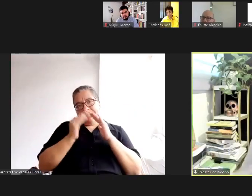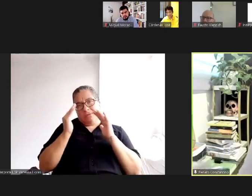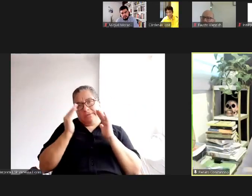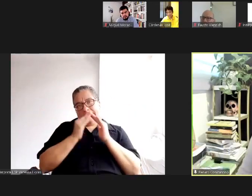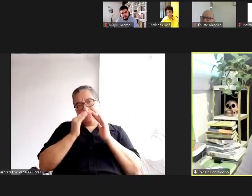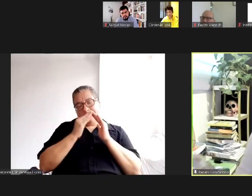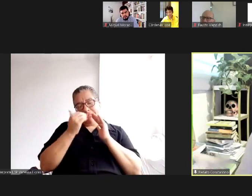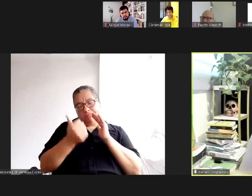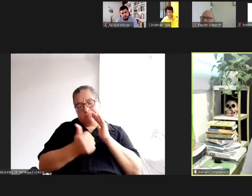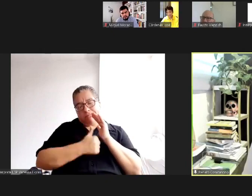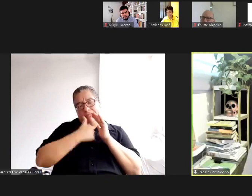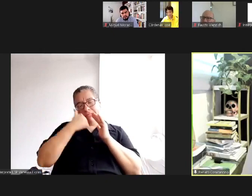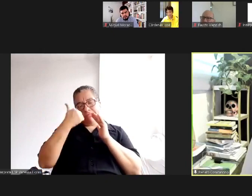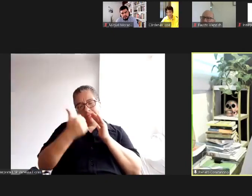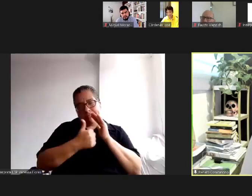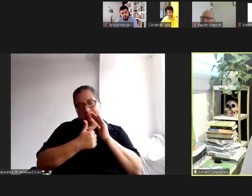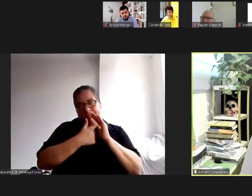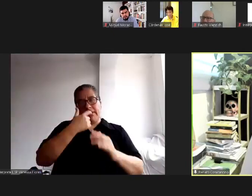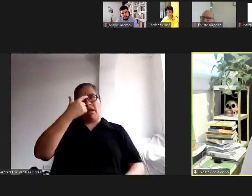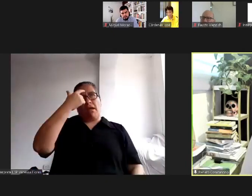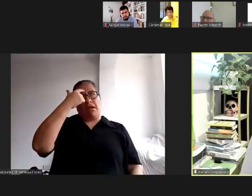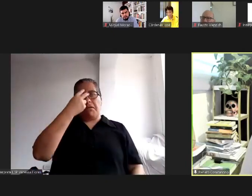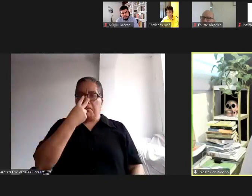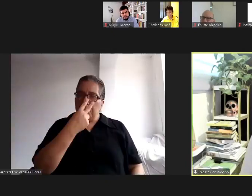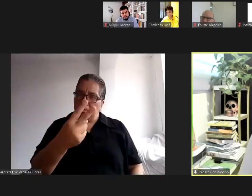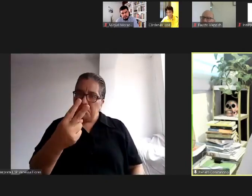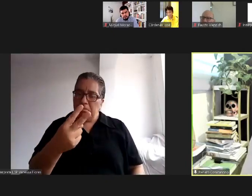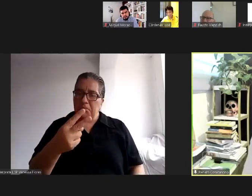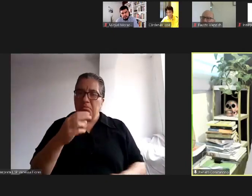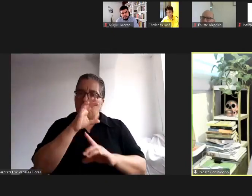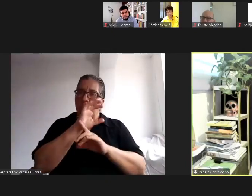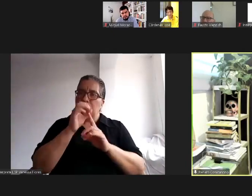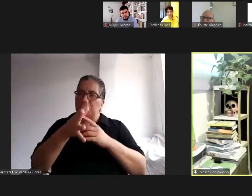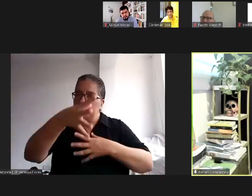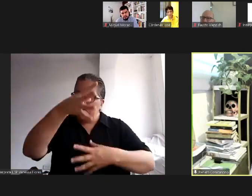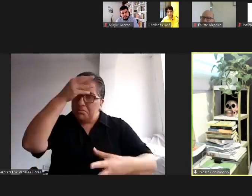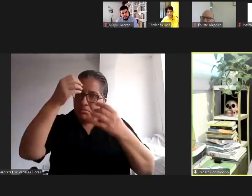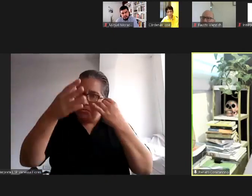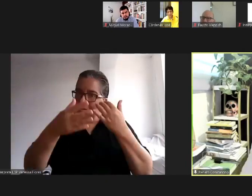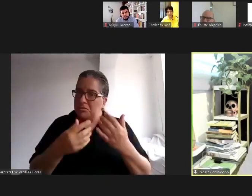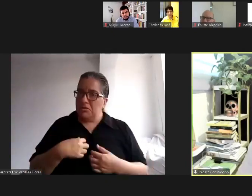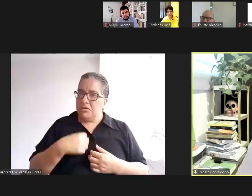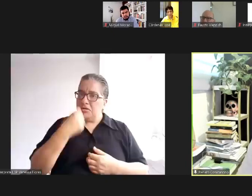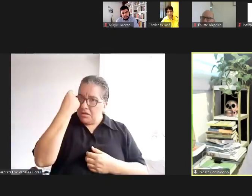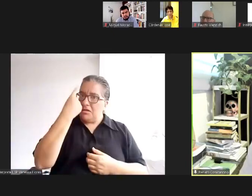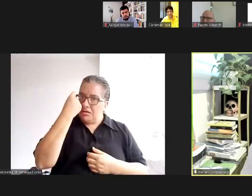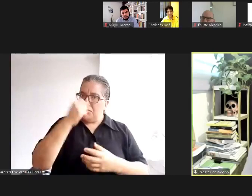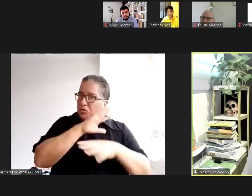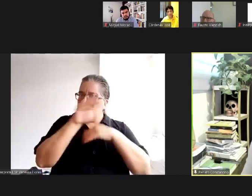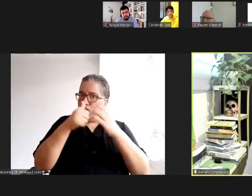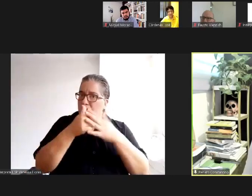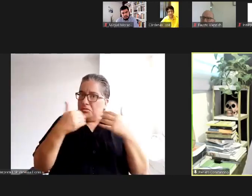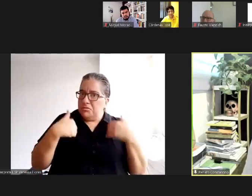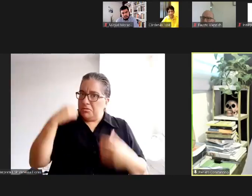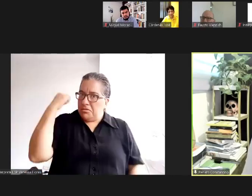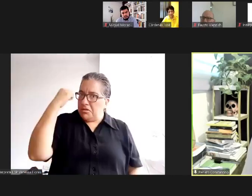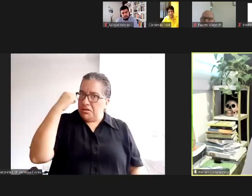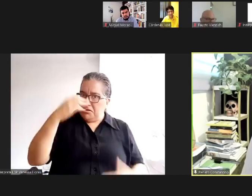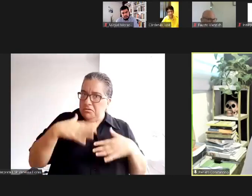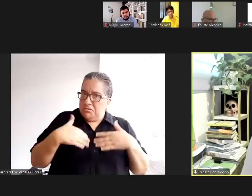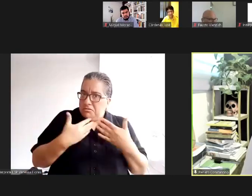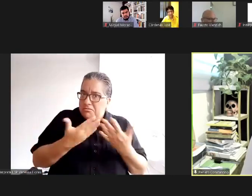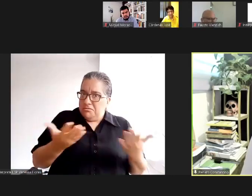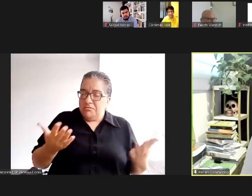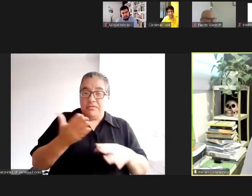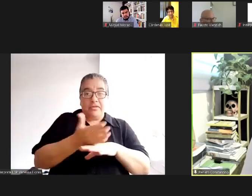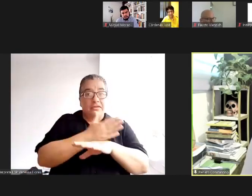no deberíamos salir tanto, y creo que nos hemos dado cuenta que todos tenemos derecho a ello Y creo que y como dije, lo principal